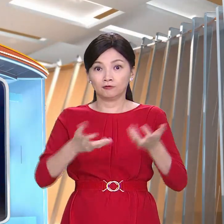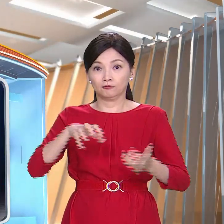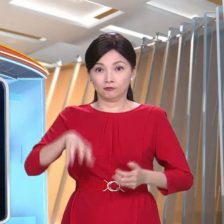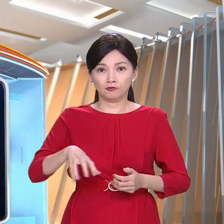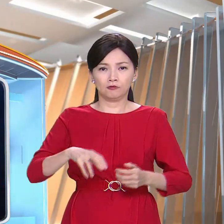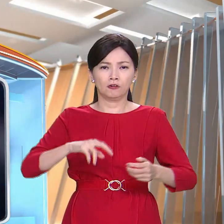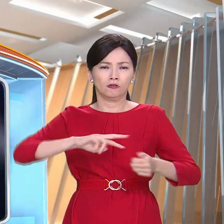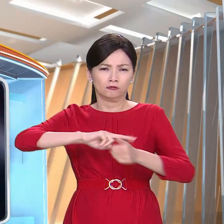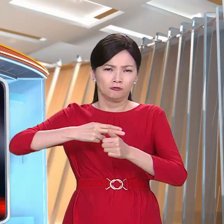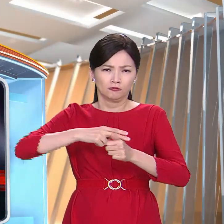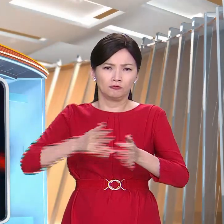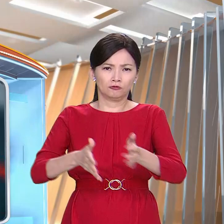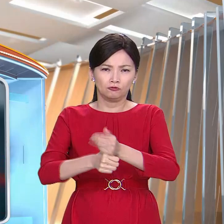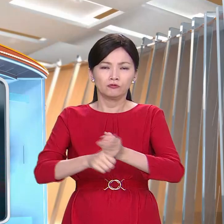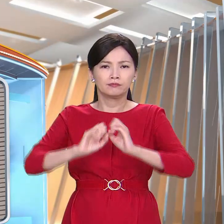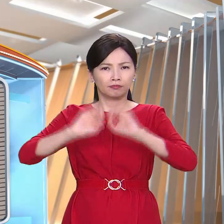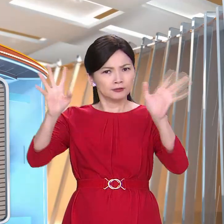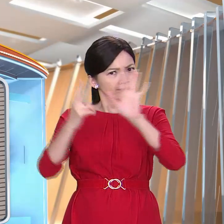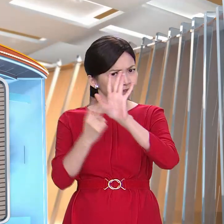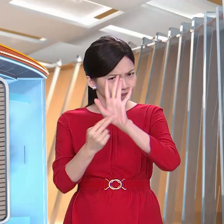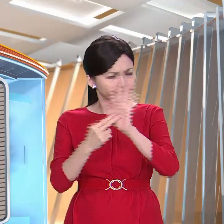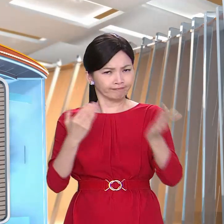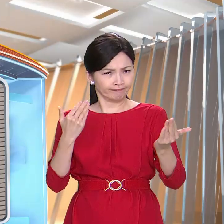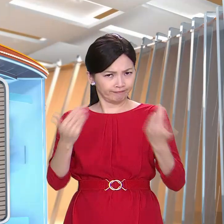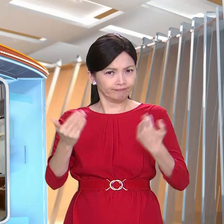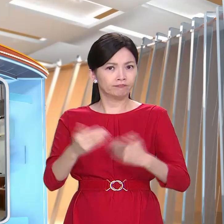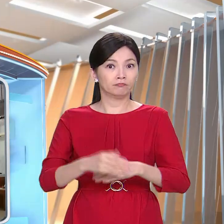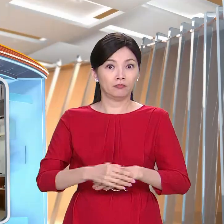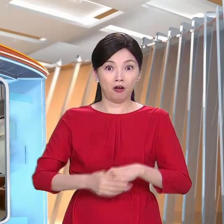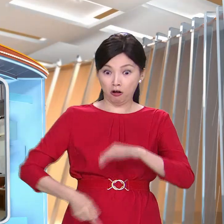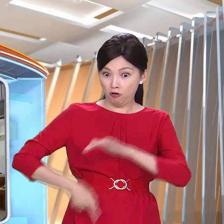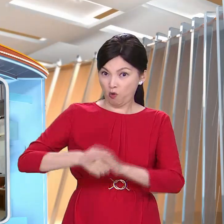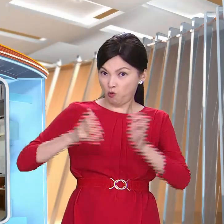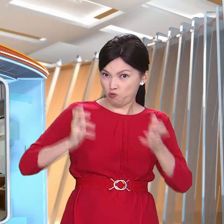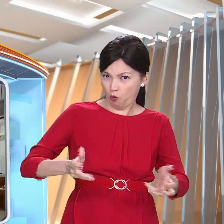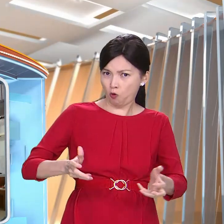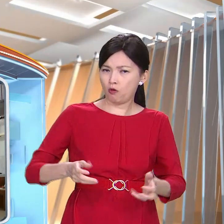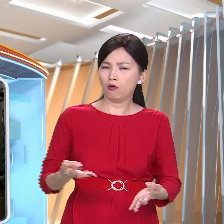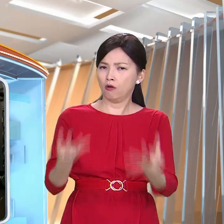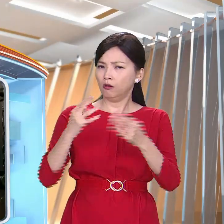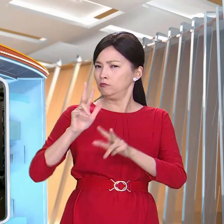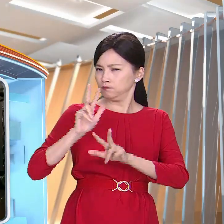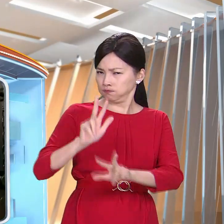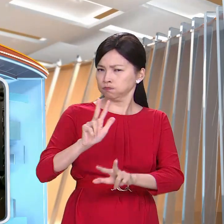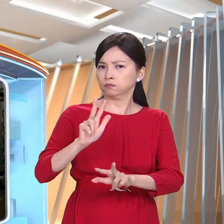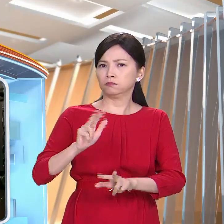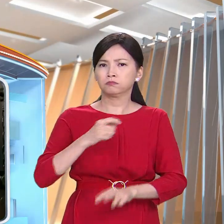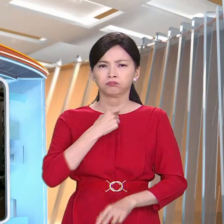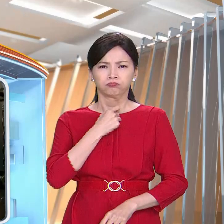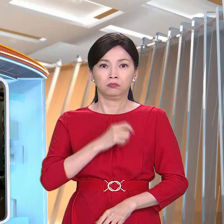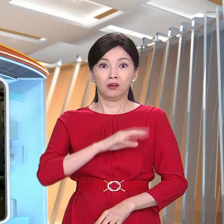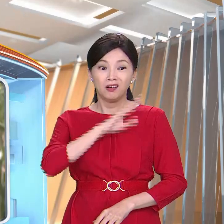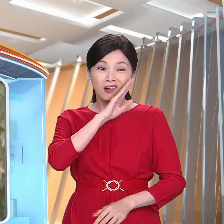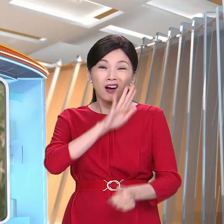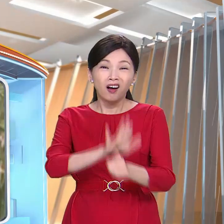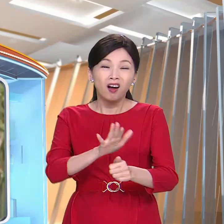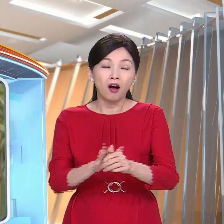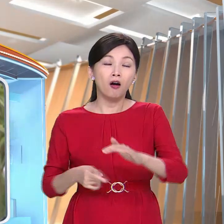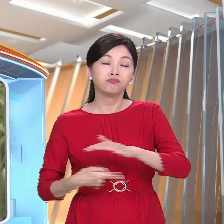德表示。希望法务部矫正署对外说明清楚， 重罪犯应该实实在在服